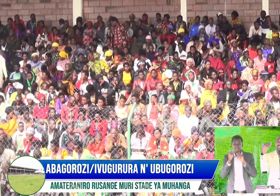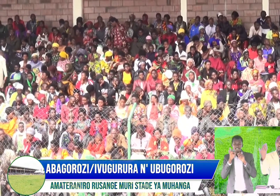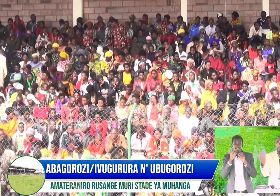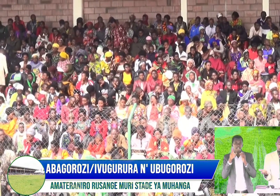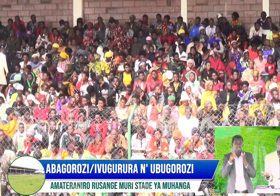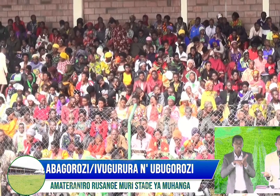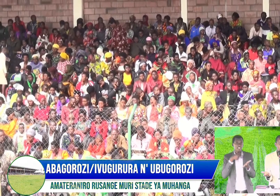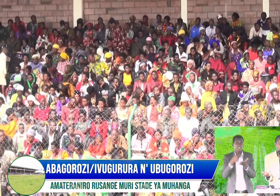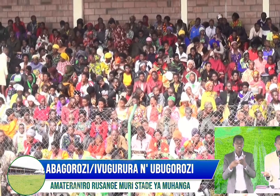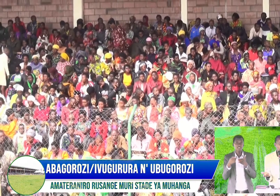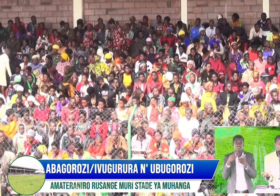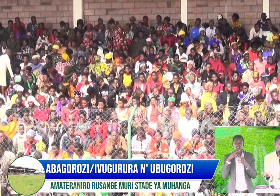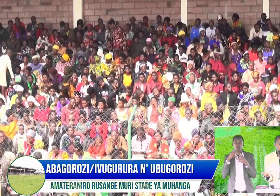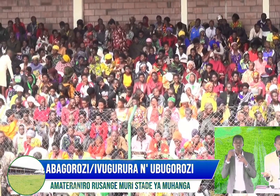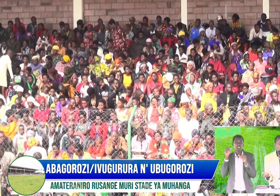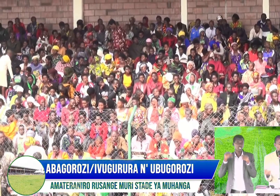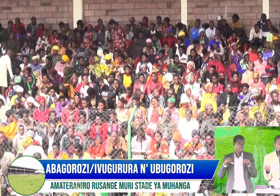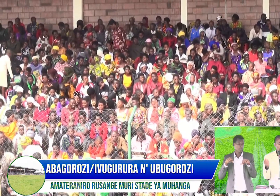ntacyo yabisobanuye.